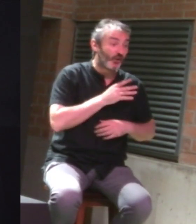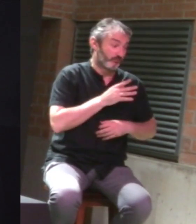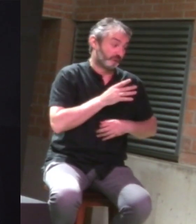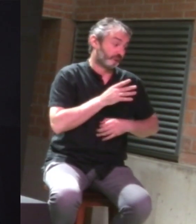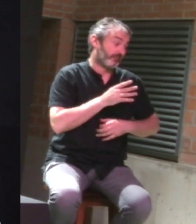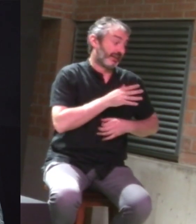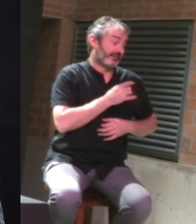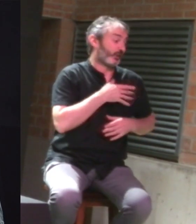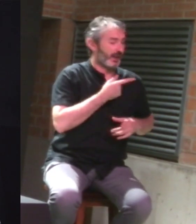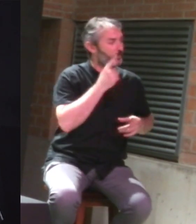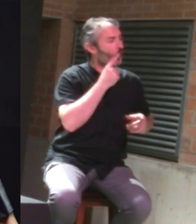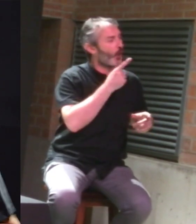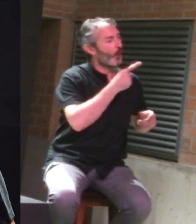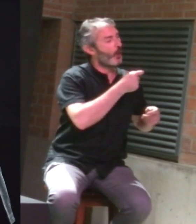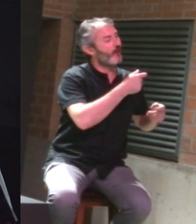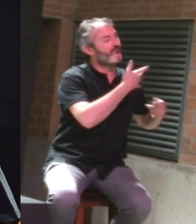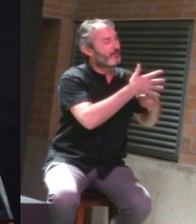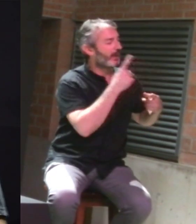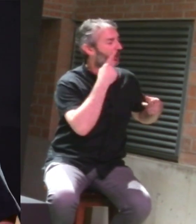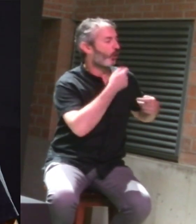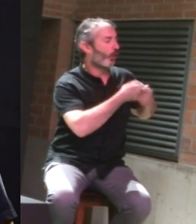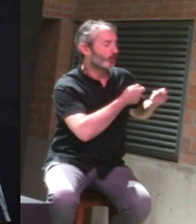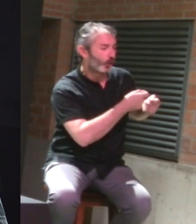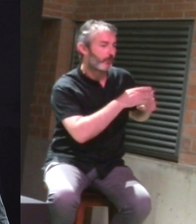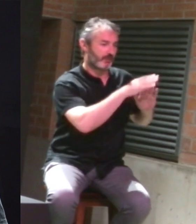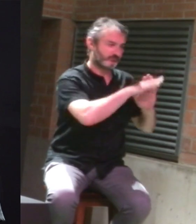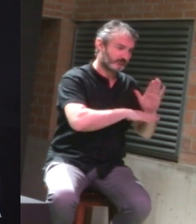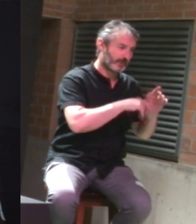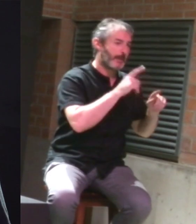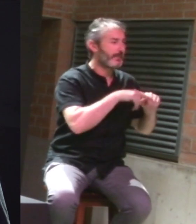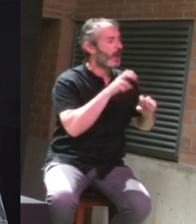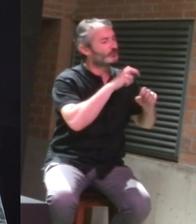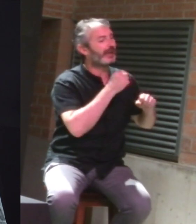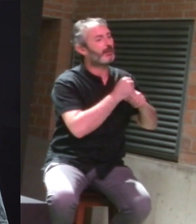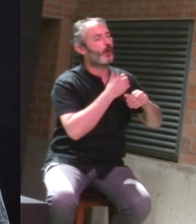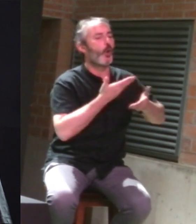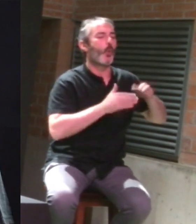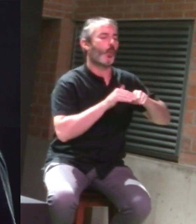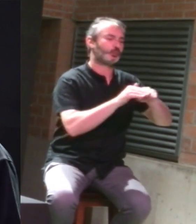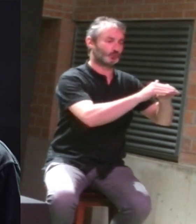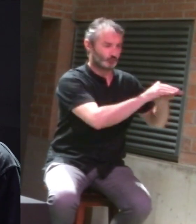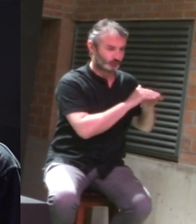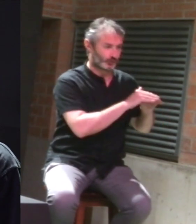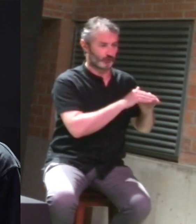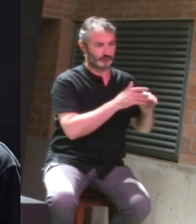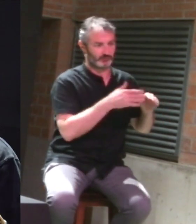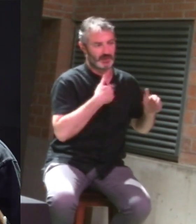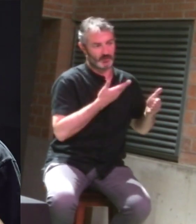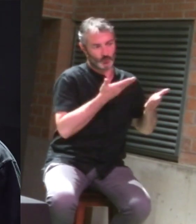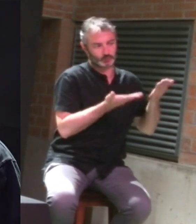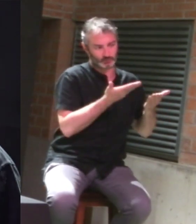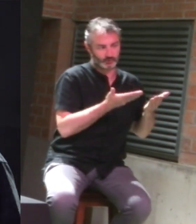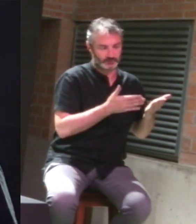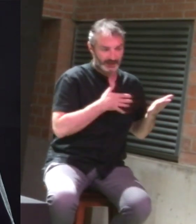el mercado de trabajo por el lado de la oferta para poder hacer realidad la solidaridad entre la comunidad de oficio, si